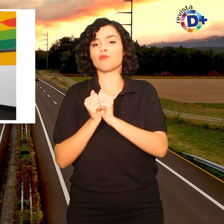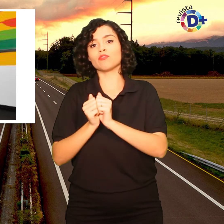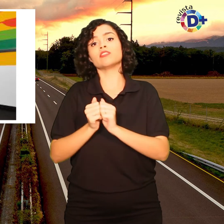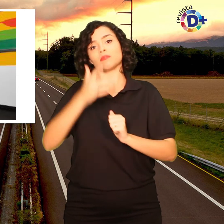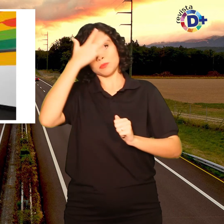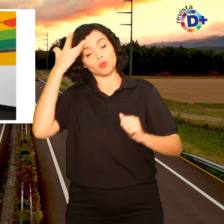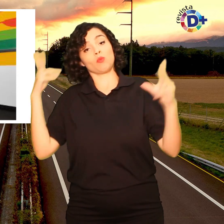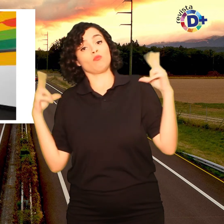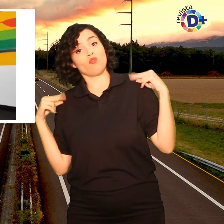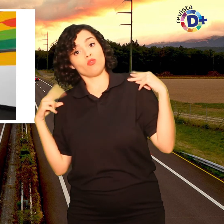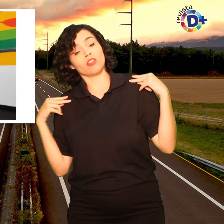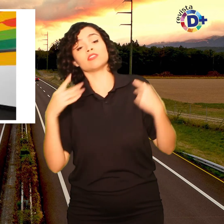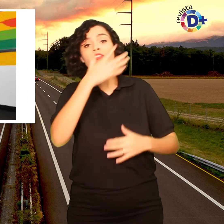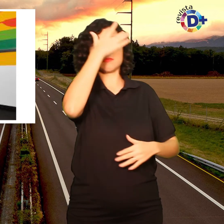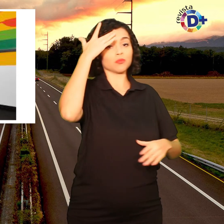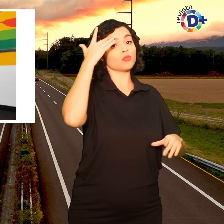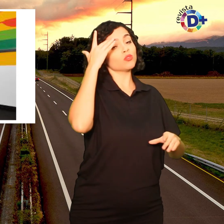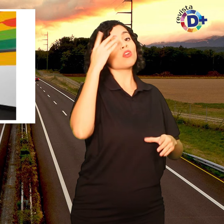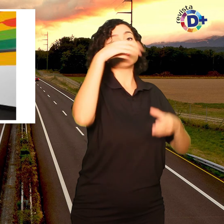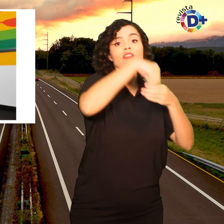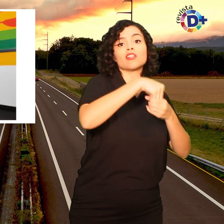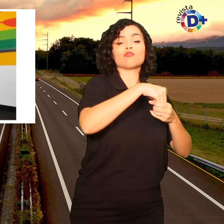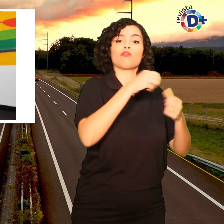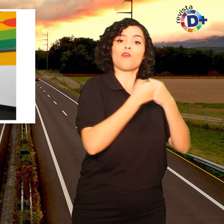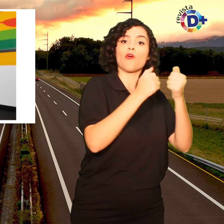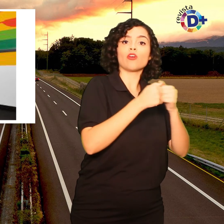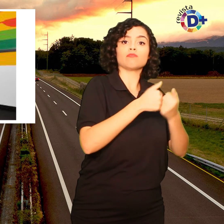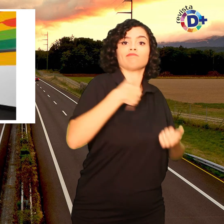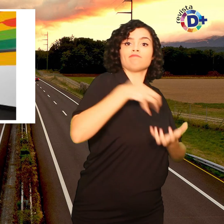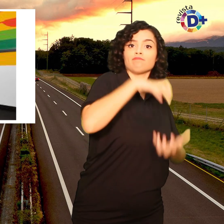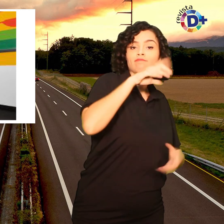passageiros especiais na rotina diária dentro os coletivos